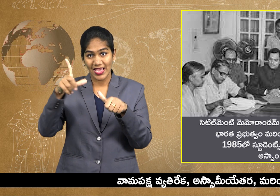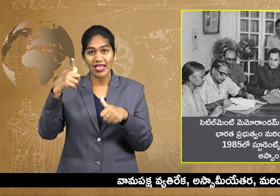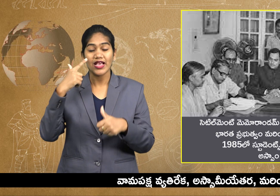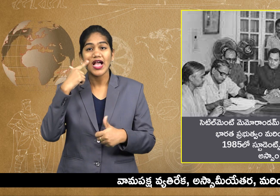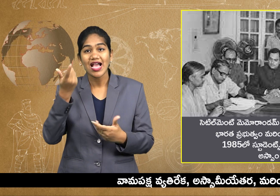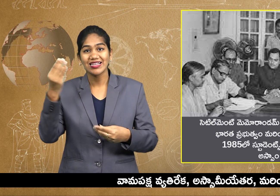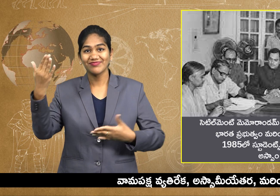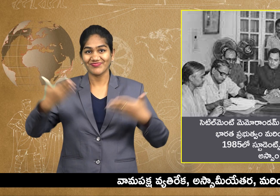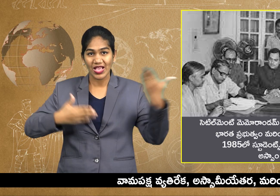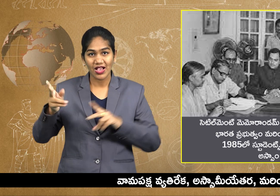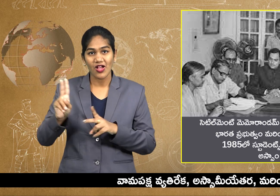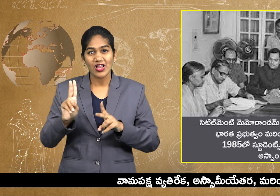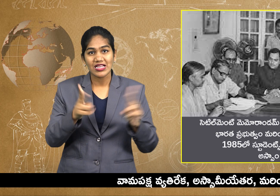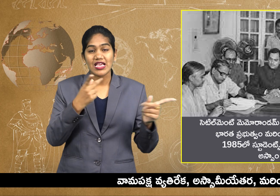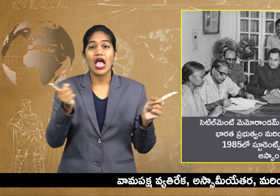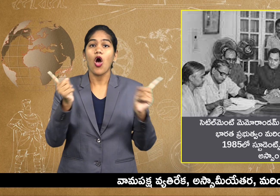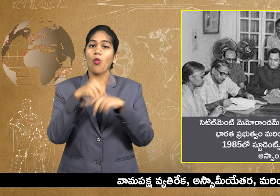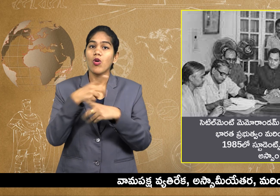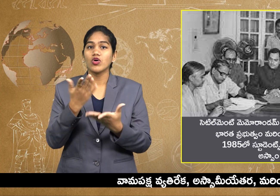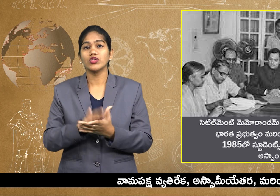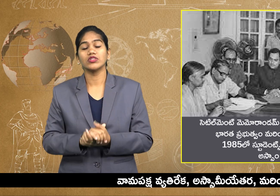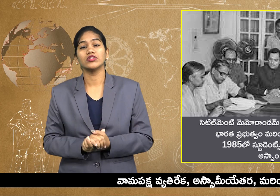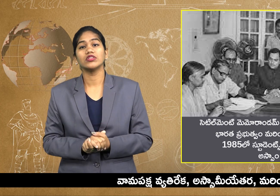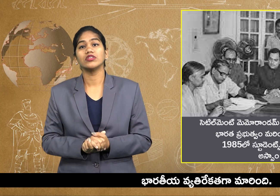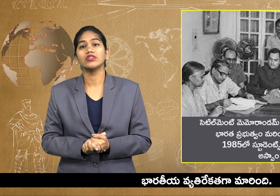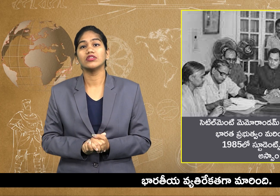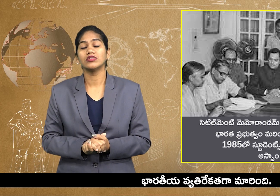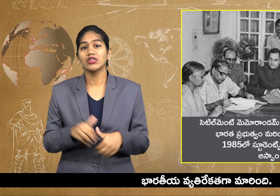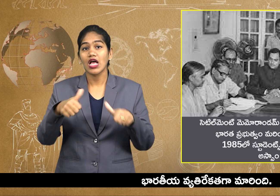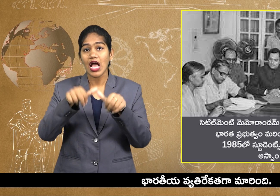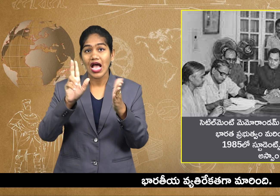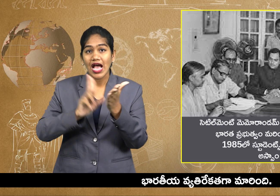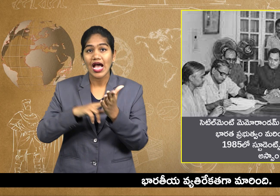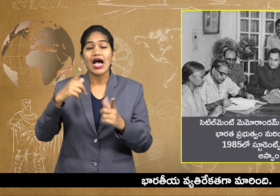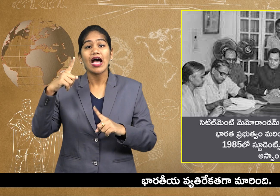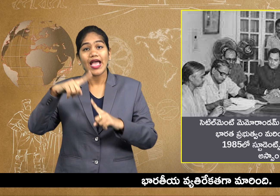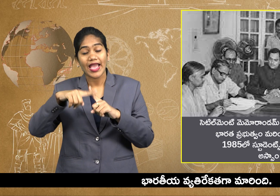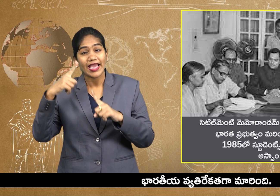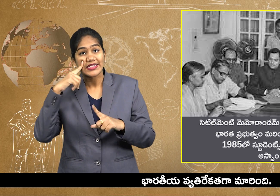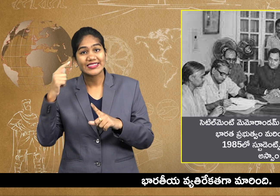వామపక్ష వ్యతిరేక, అస్సామీయేతర మరియు భారతీయ వ్యతిరేకతగా మారింది.